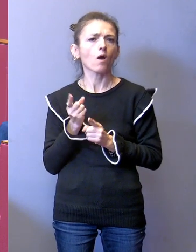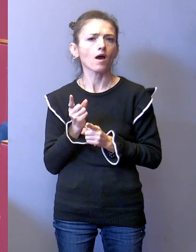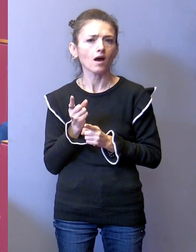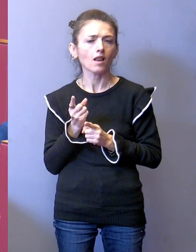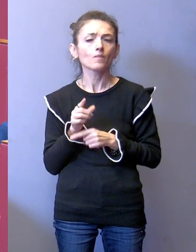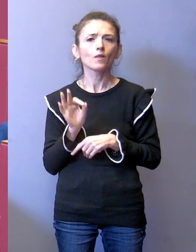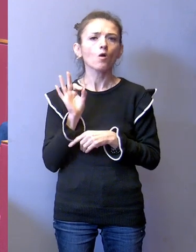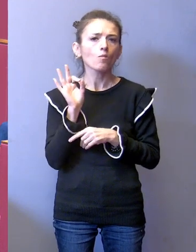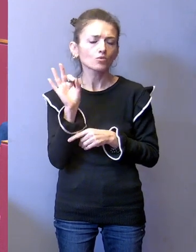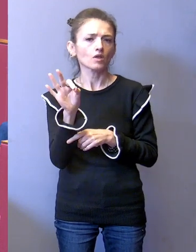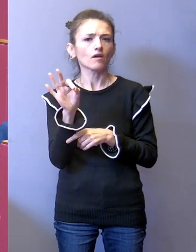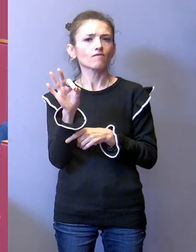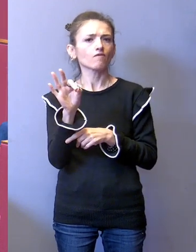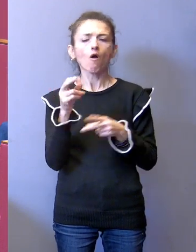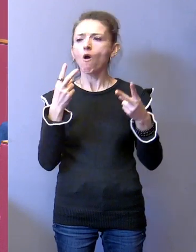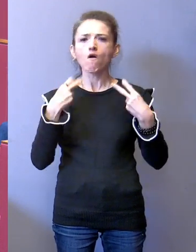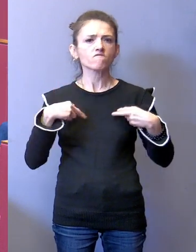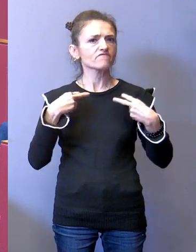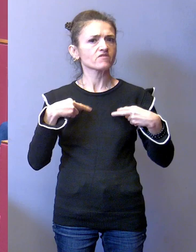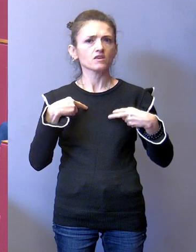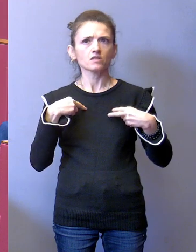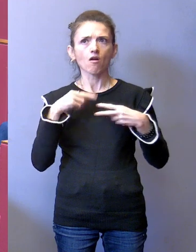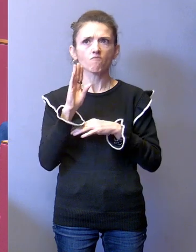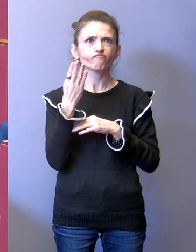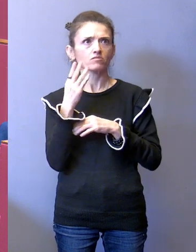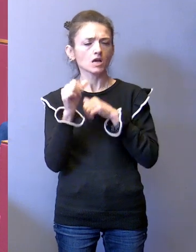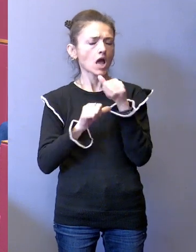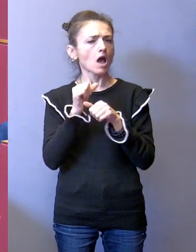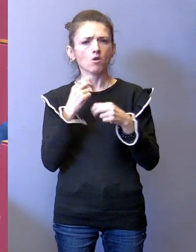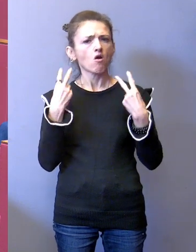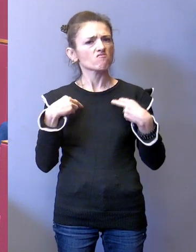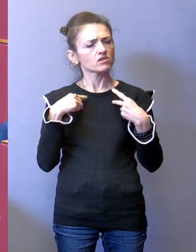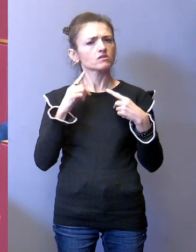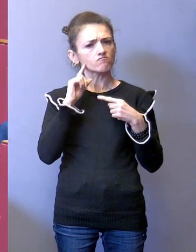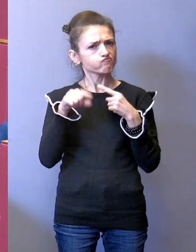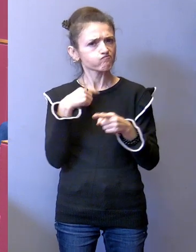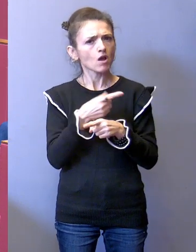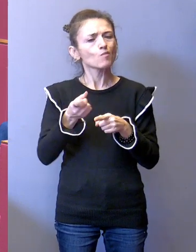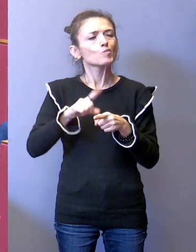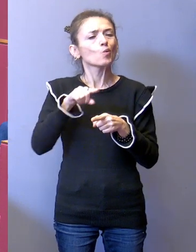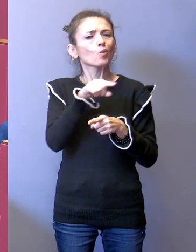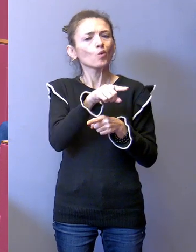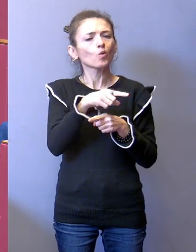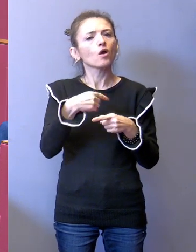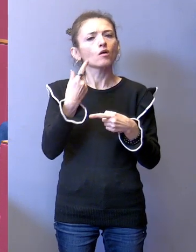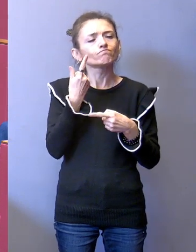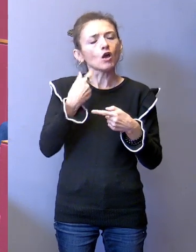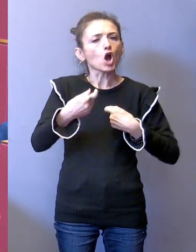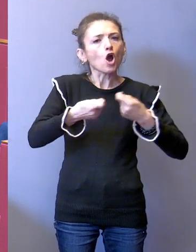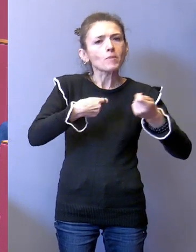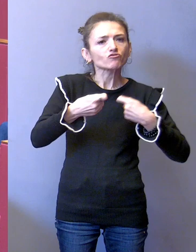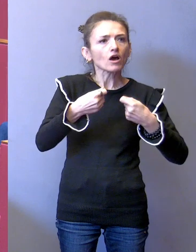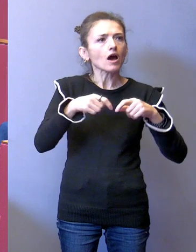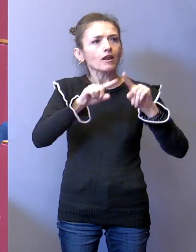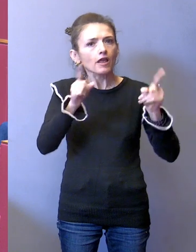riesca a vivere e continuare a vivere nello stesso modo in maniera buona ma altrettanto è quello dal punto di vista commerciale non si perdono voglio dire quelle occasioni